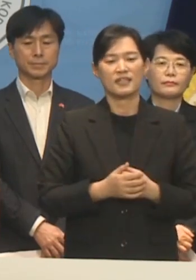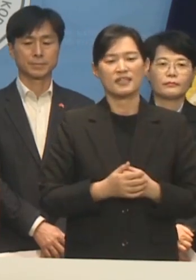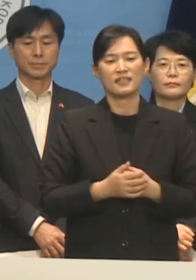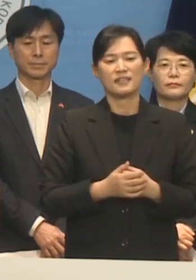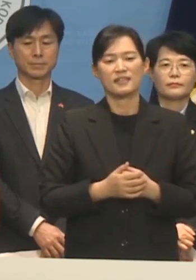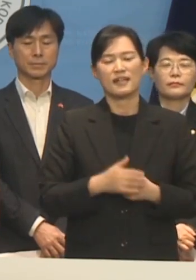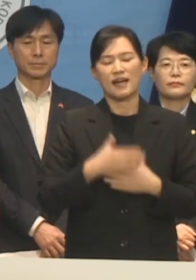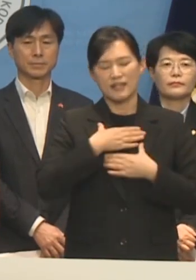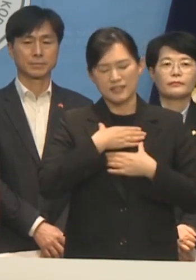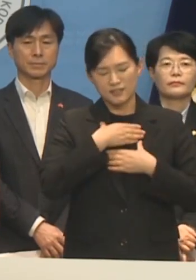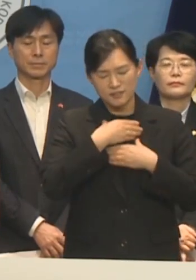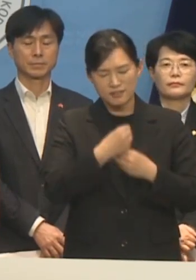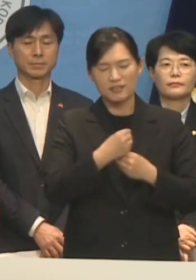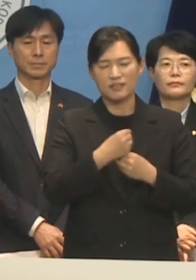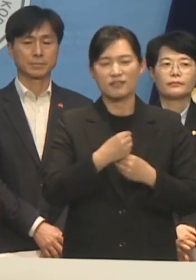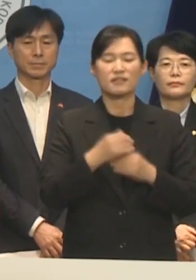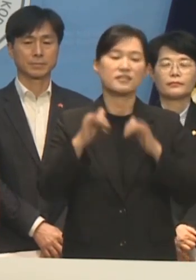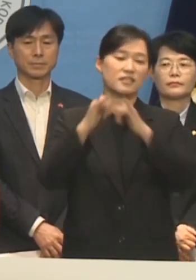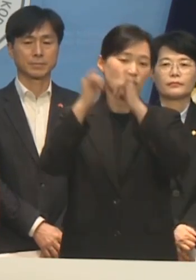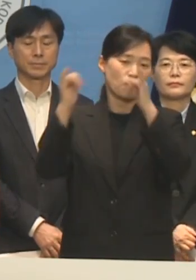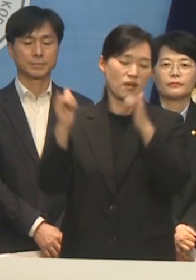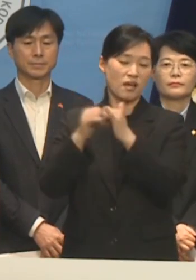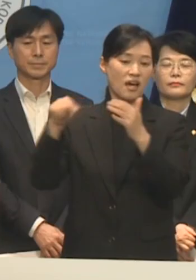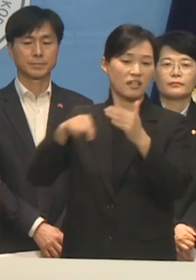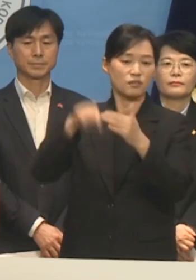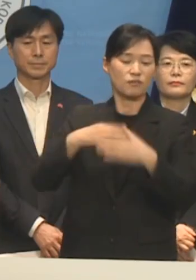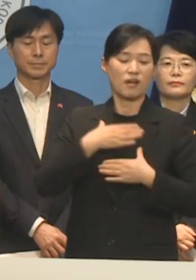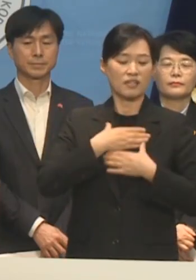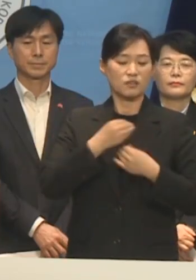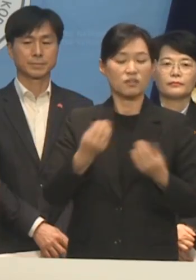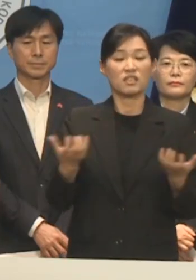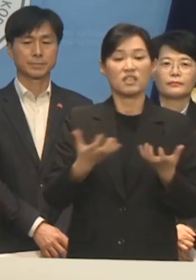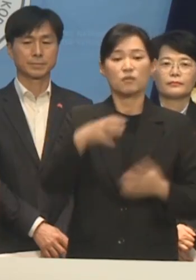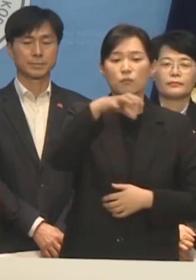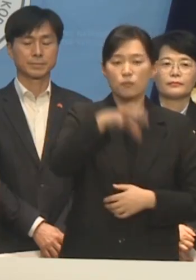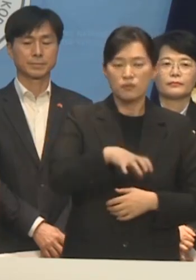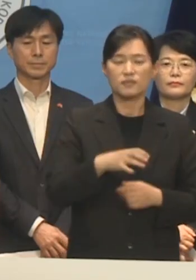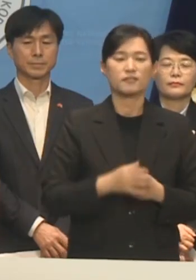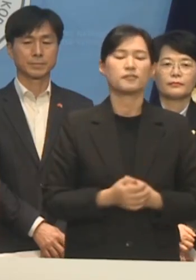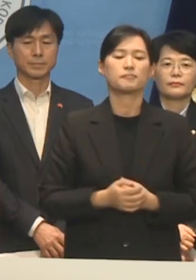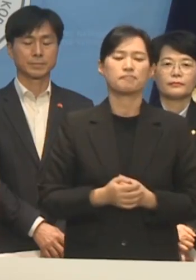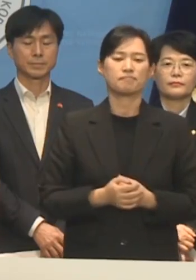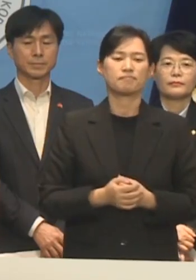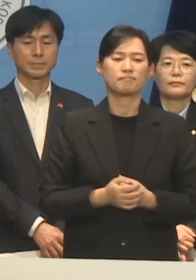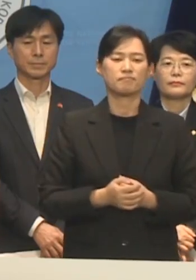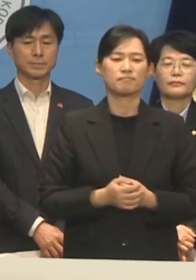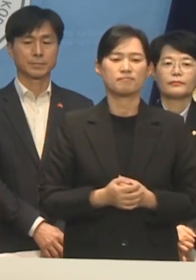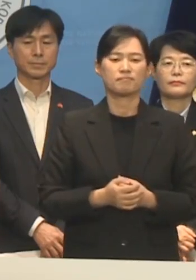국민이 안전한 사회에서 안전한 일터에서